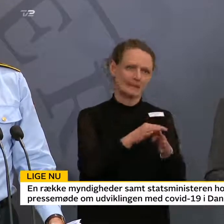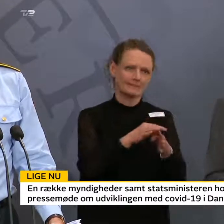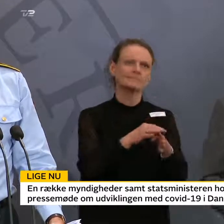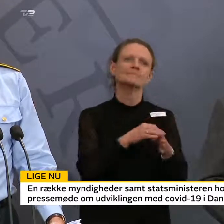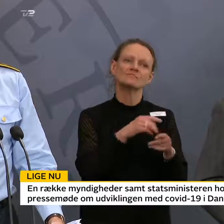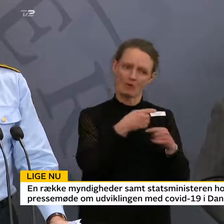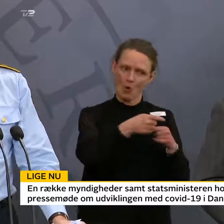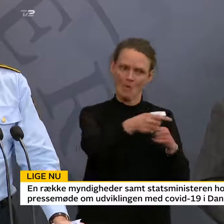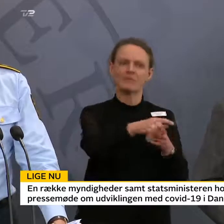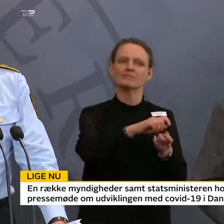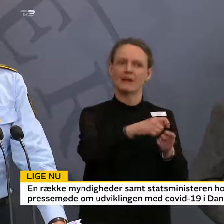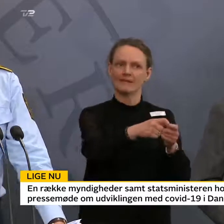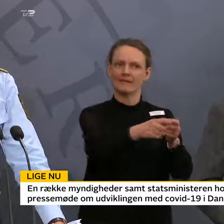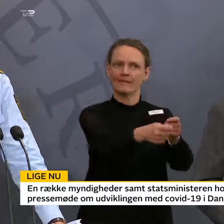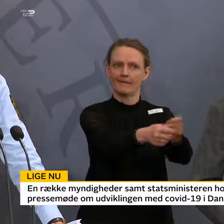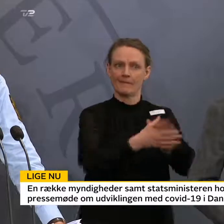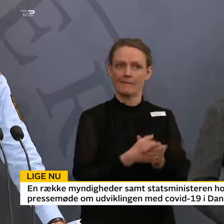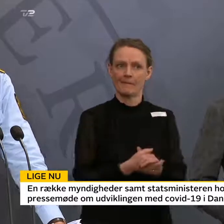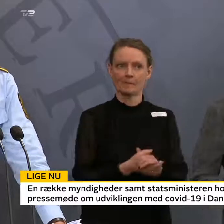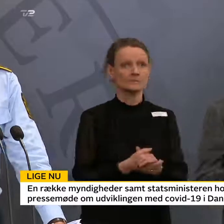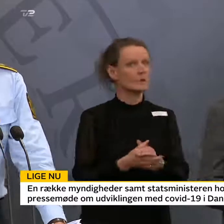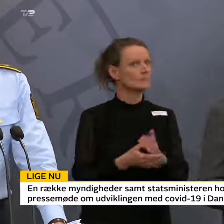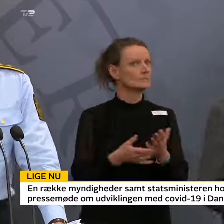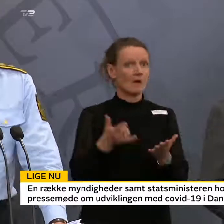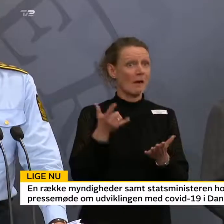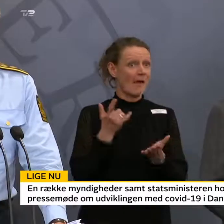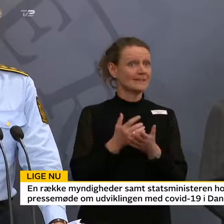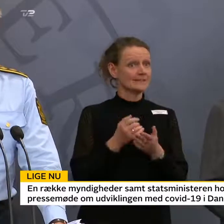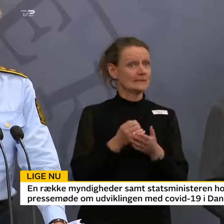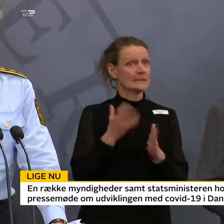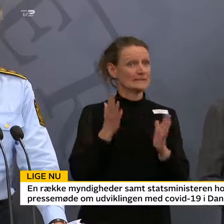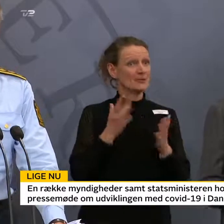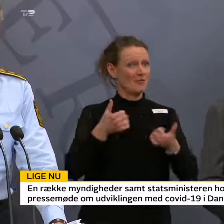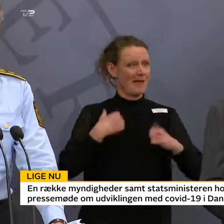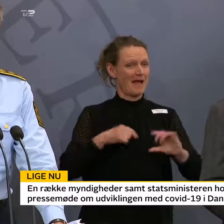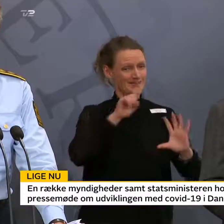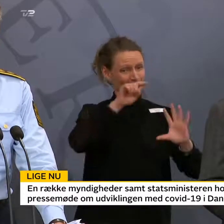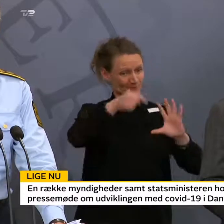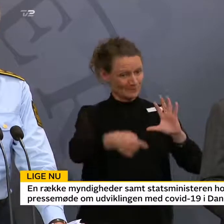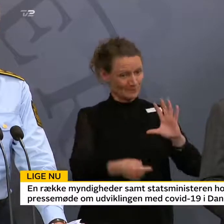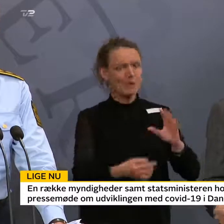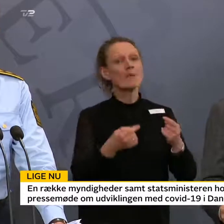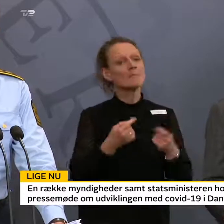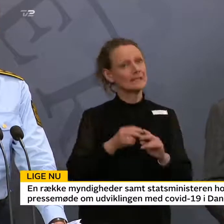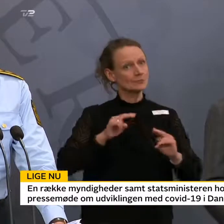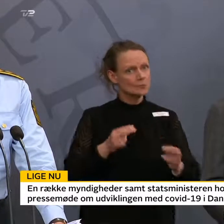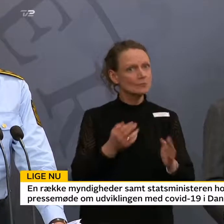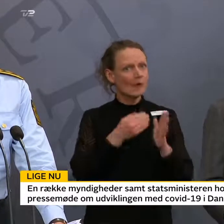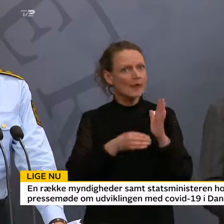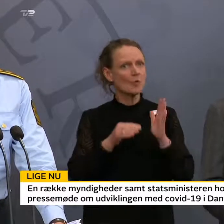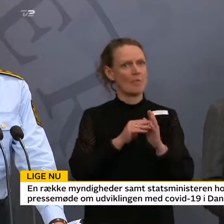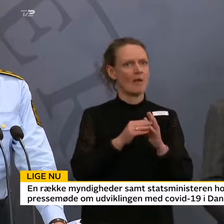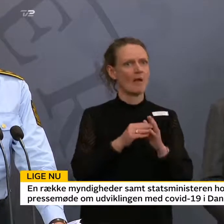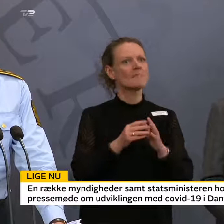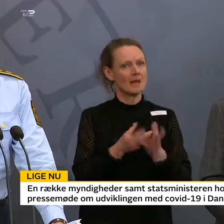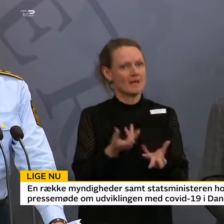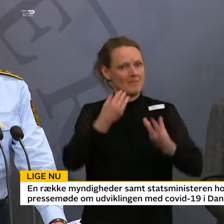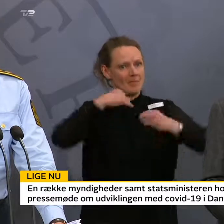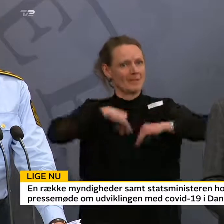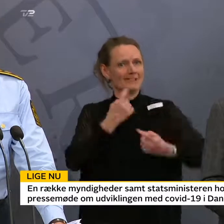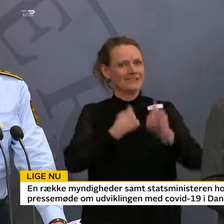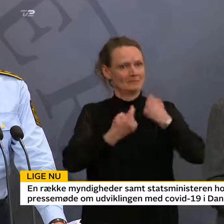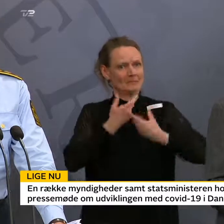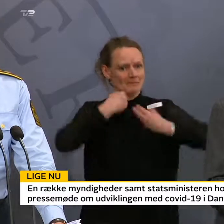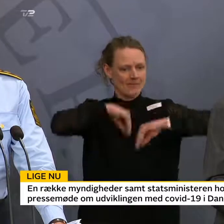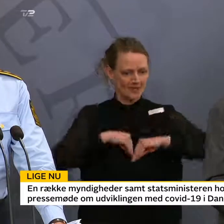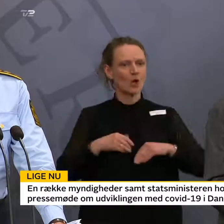Når vi gør det, som sagt, der er risiko ved at rejse. Det har der altid været. I øjeblikket er der mere. Man kan tage smitte med hjem, og det er det, vi har set indtil nu. Alt det, vi ser i Danmark,